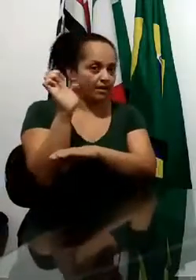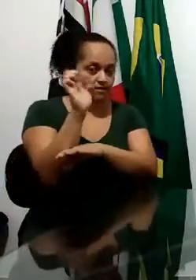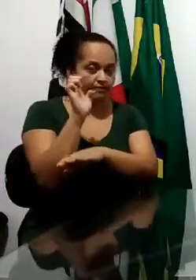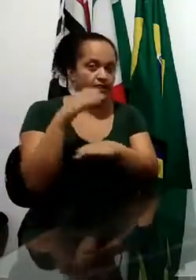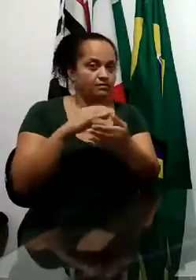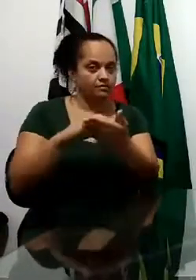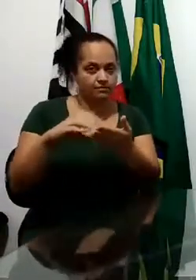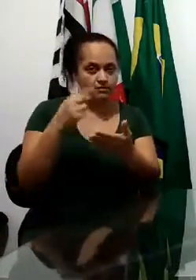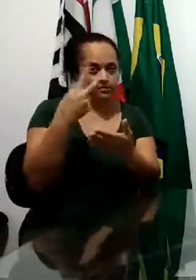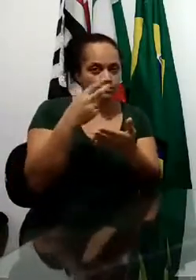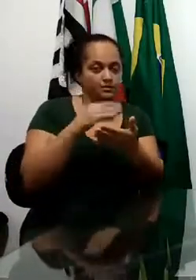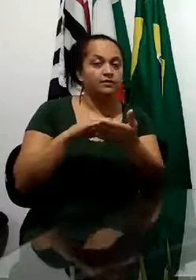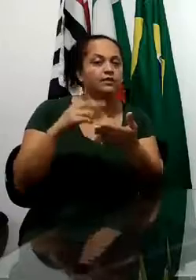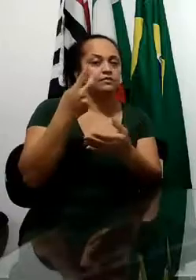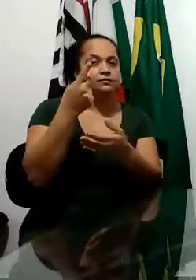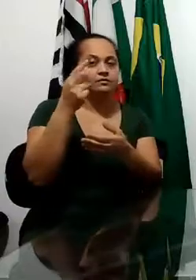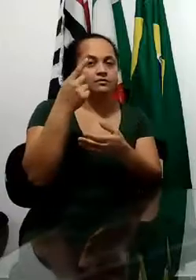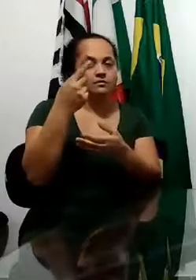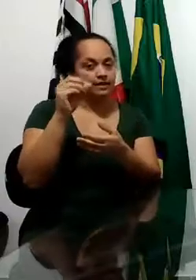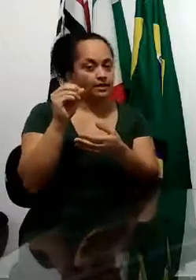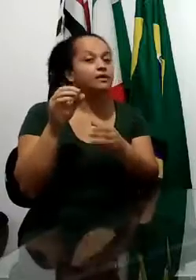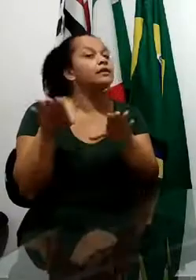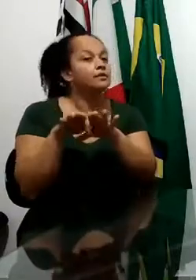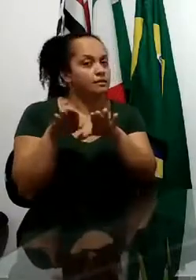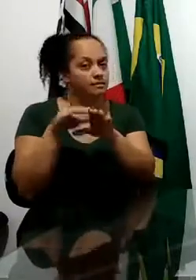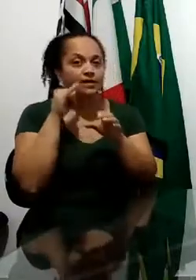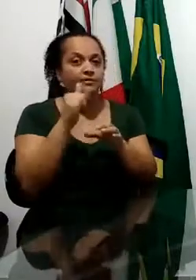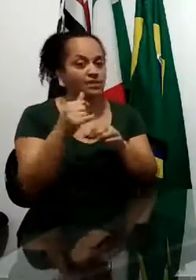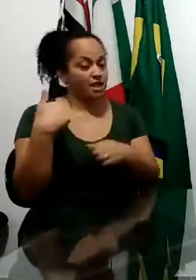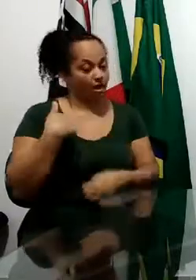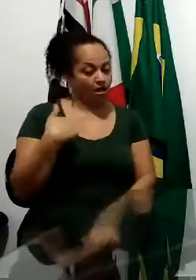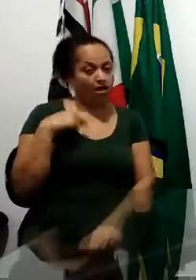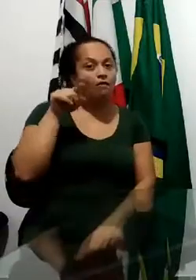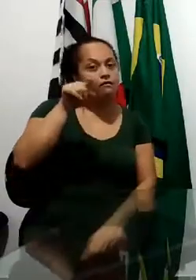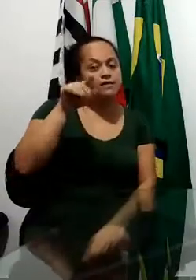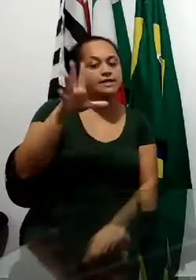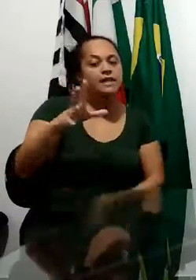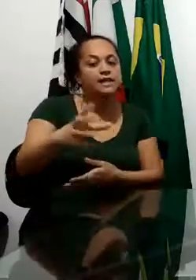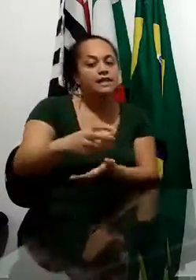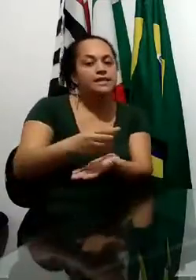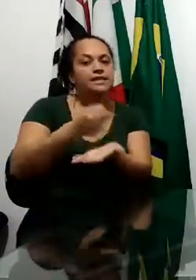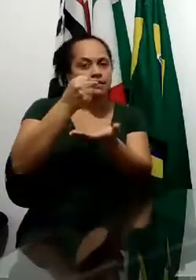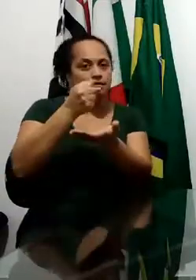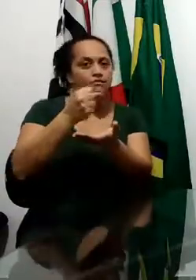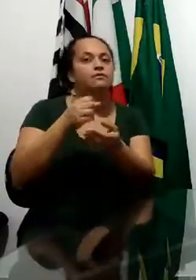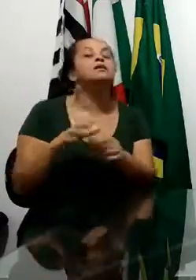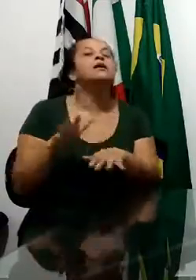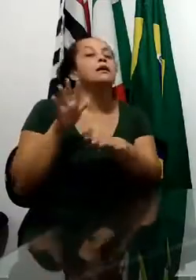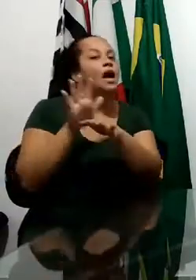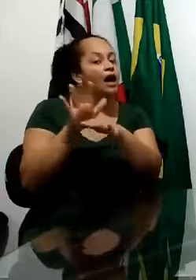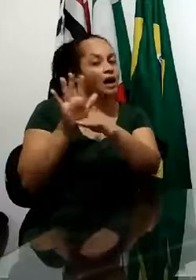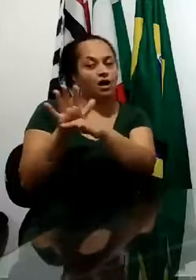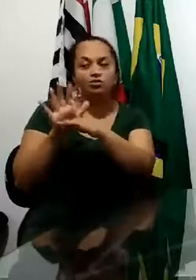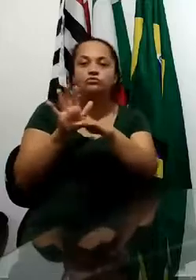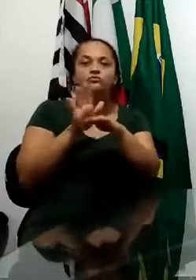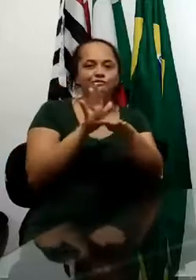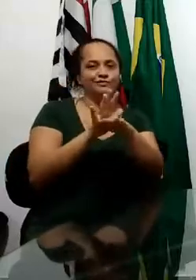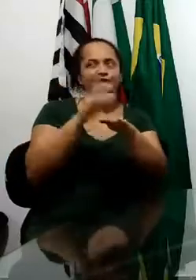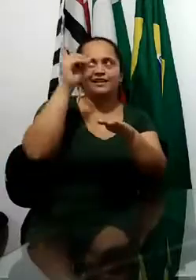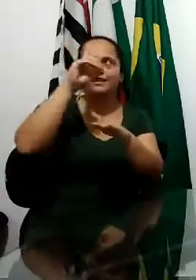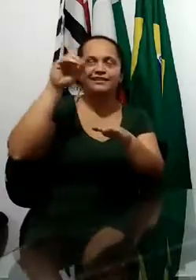verso 10 também diz, que eu e você fomos salvos para praticar boas obras.